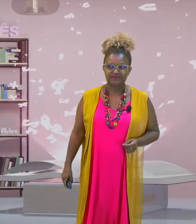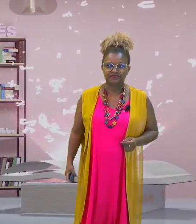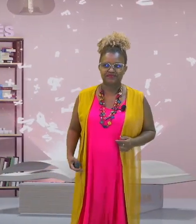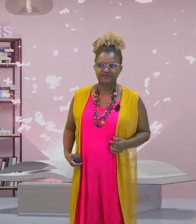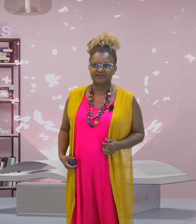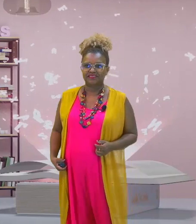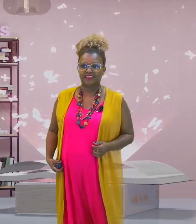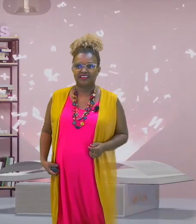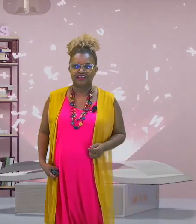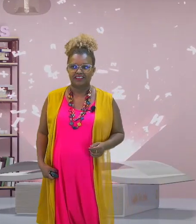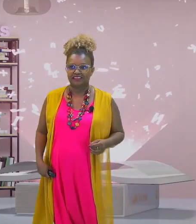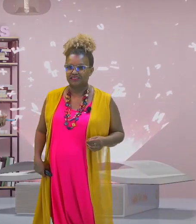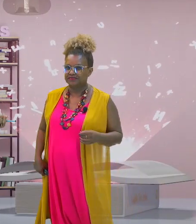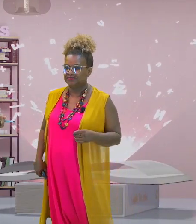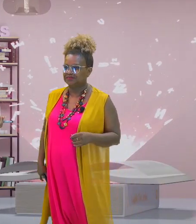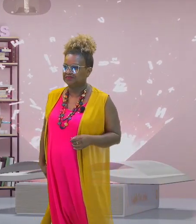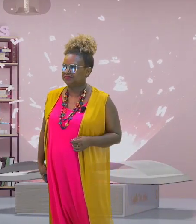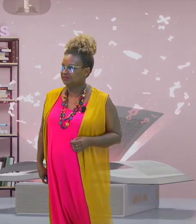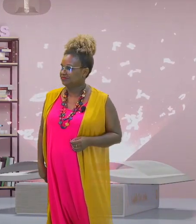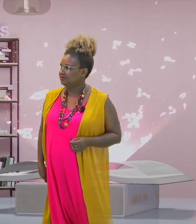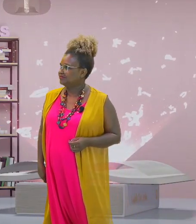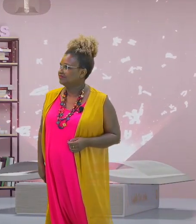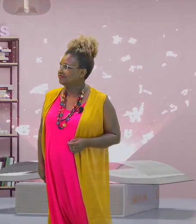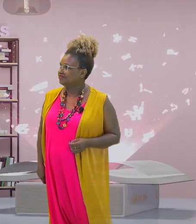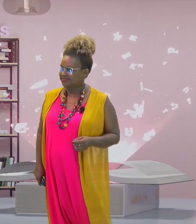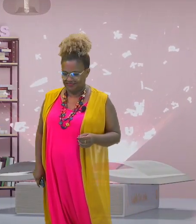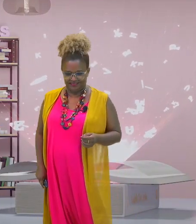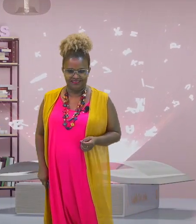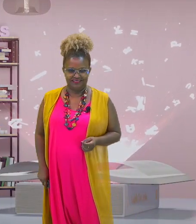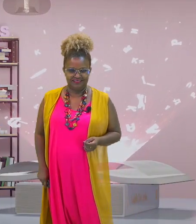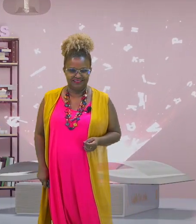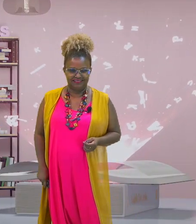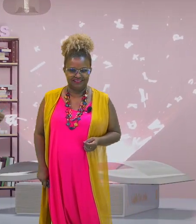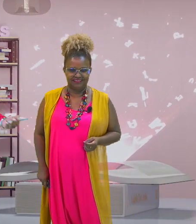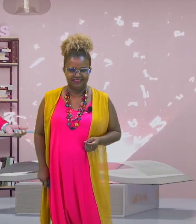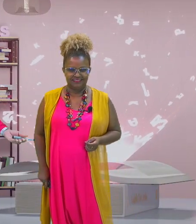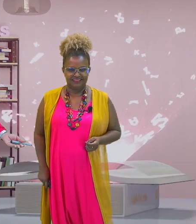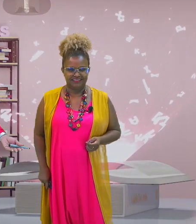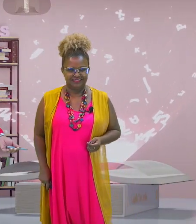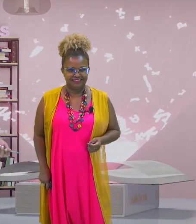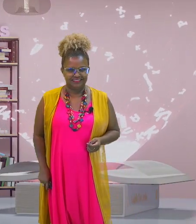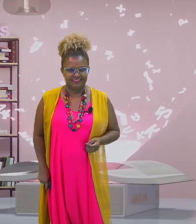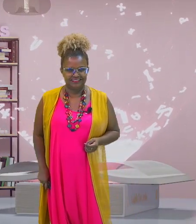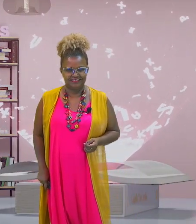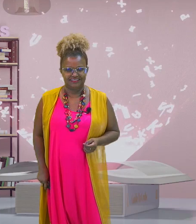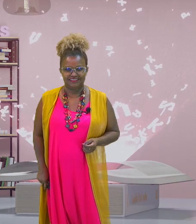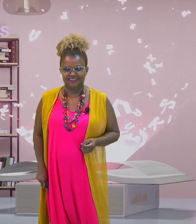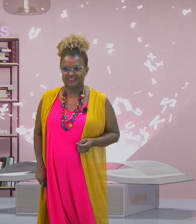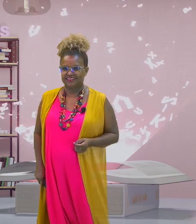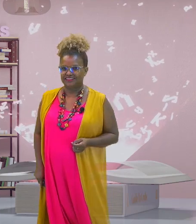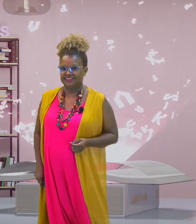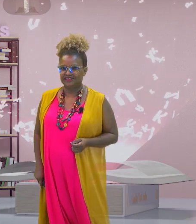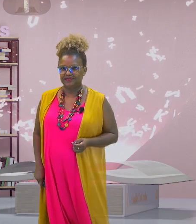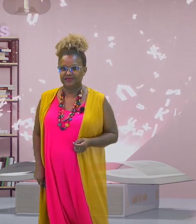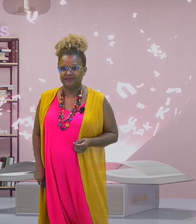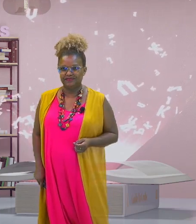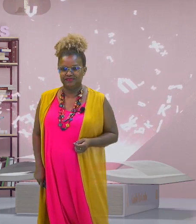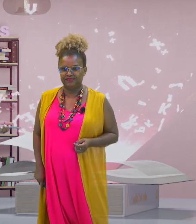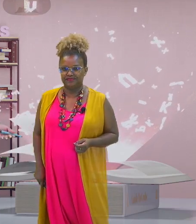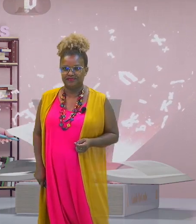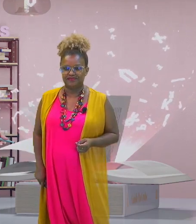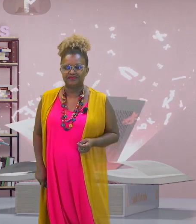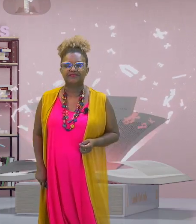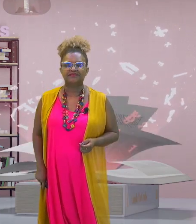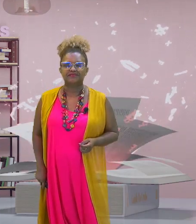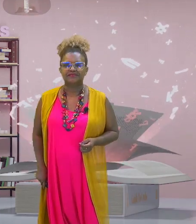positividade mas a alegria no coração Claro toda vez que a gente adentra aqui na nossa sala de aula a